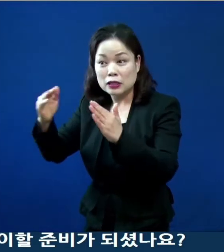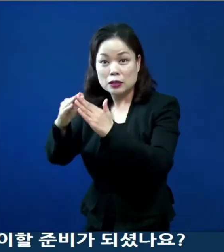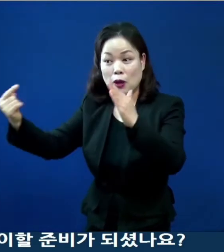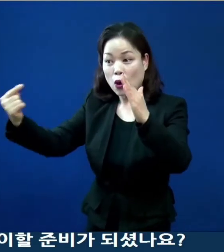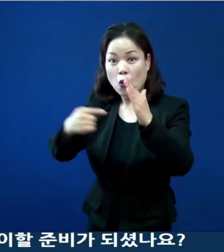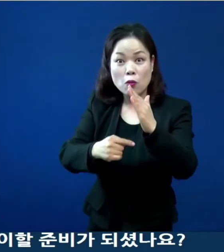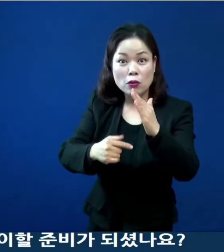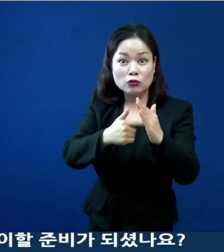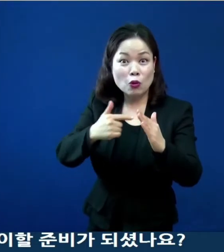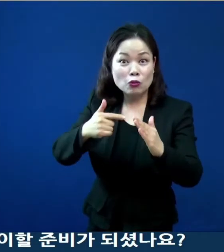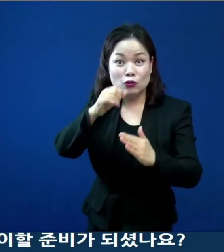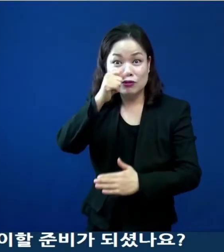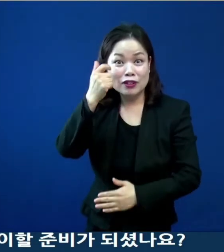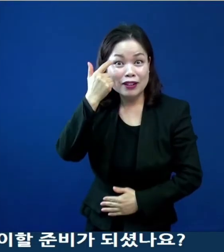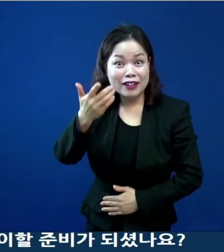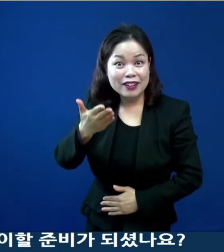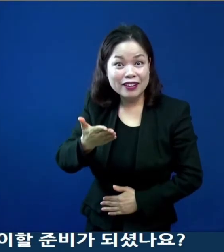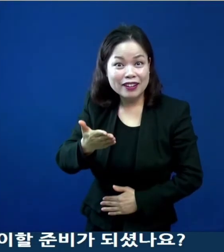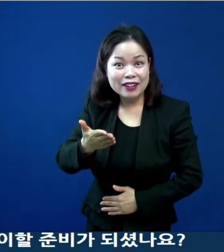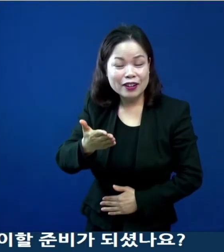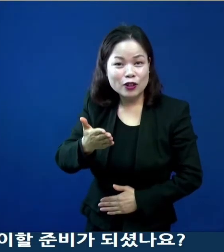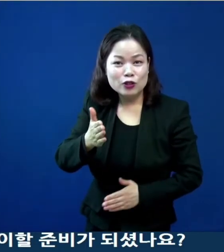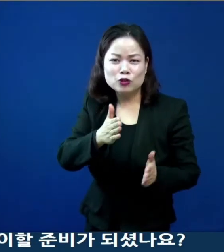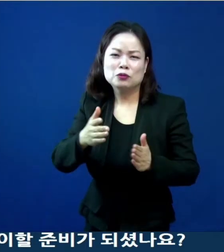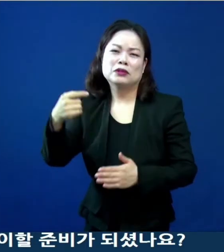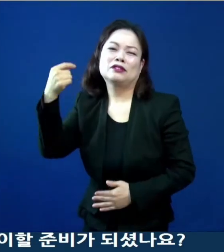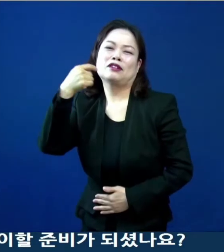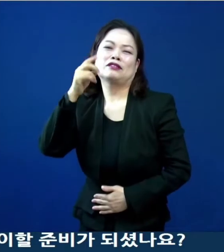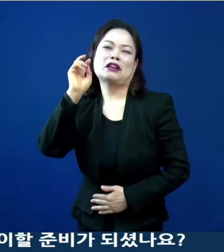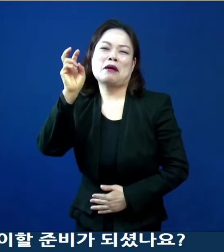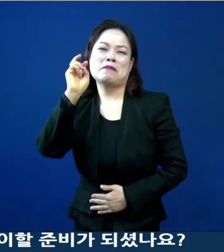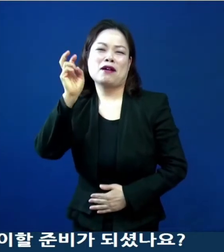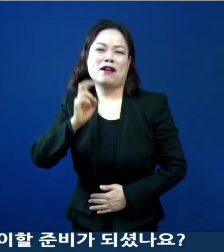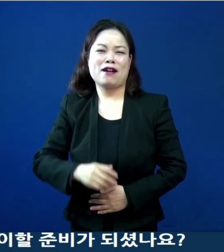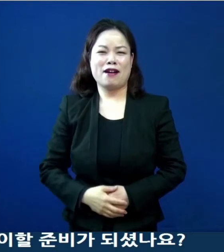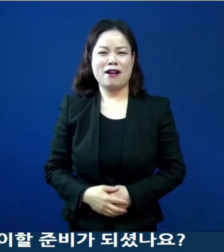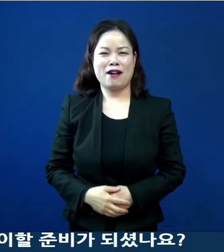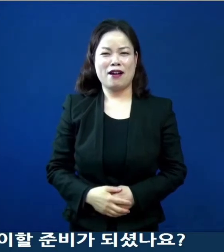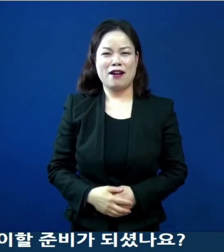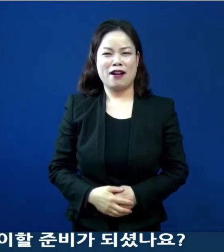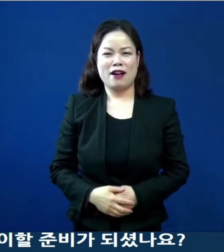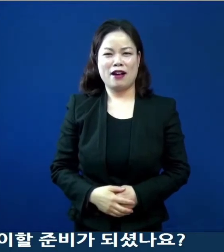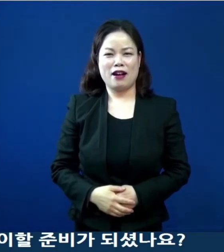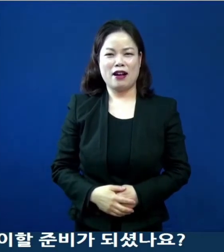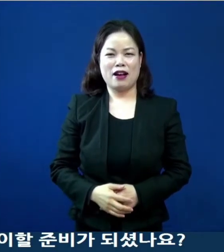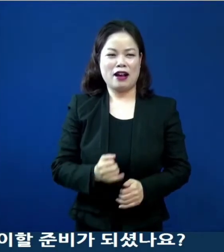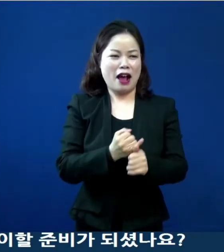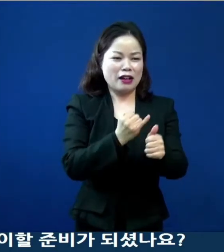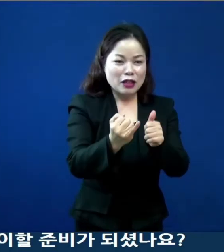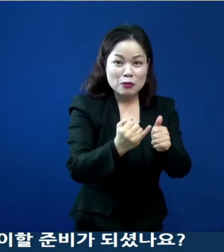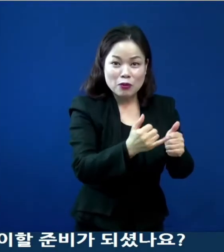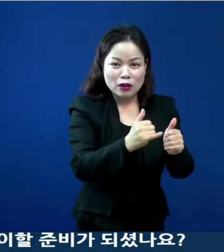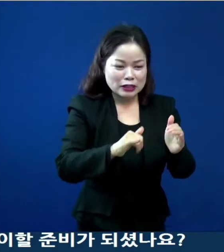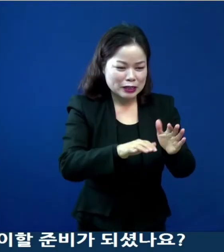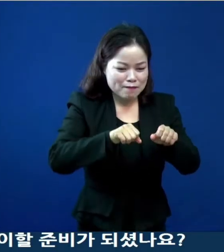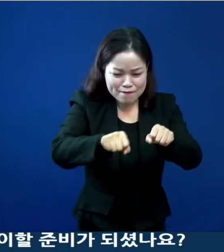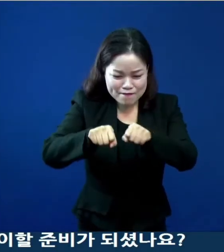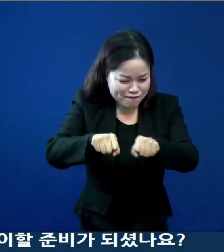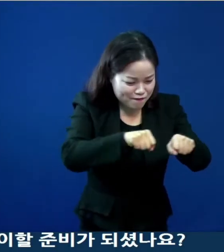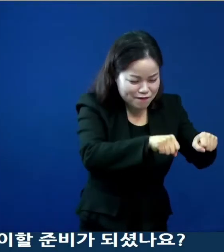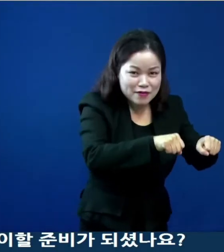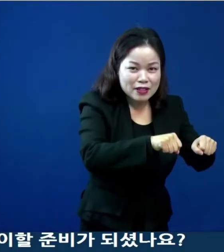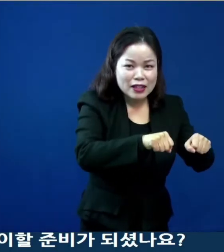주면 얼마나 감사합니까? 준비 철저히 할 거예요. 아마 아내나 남편 다 같이 집 청소도